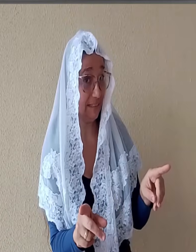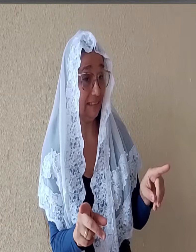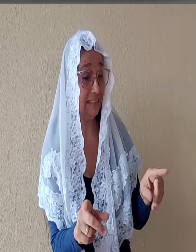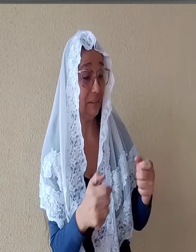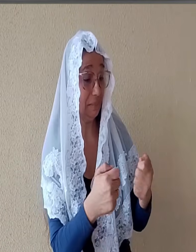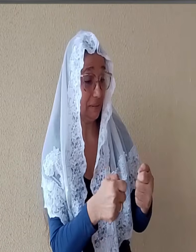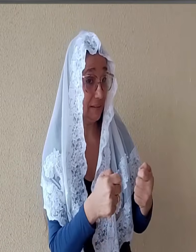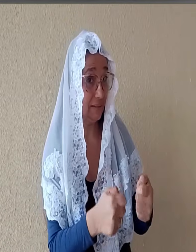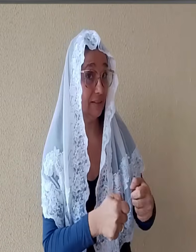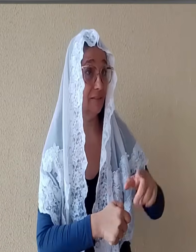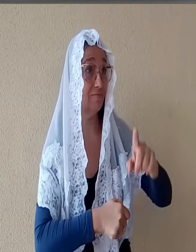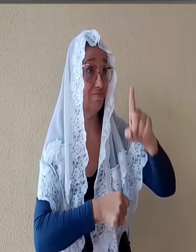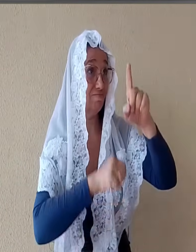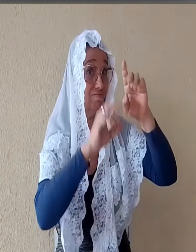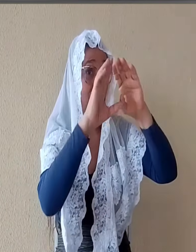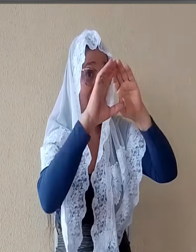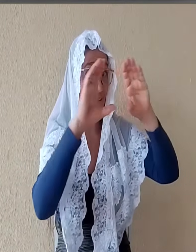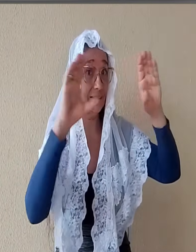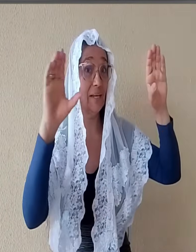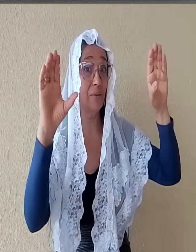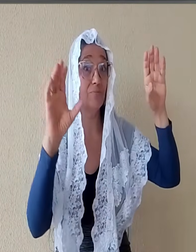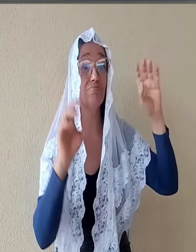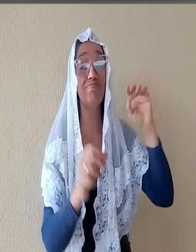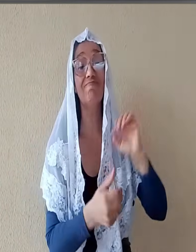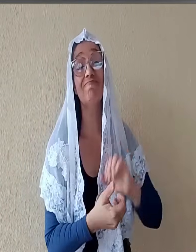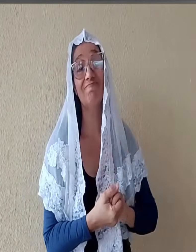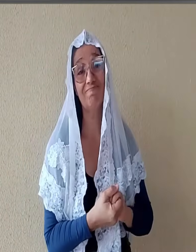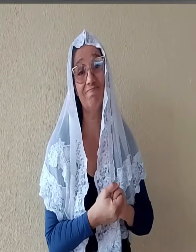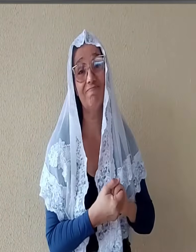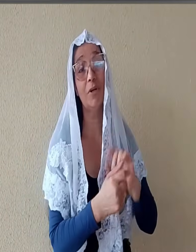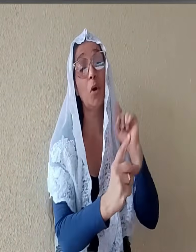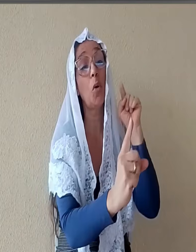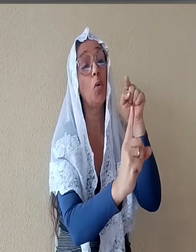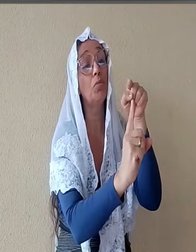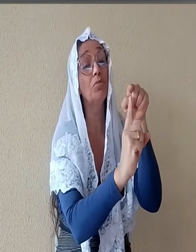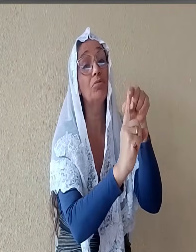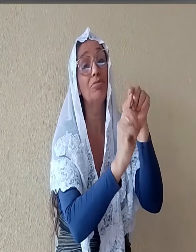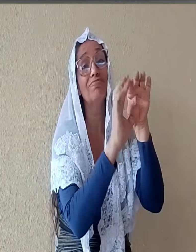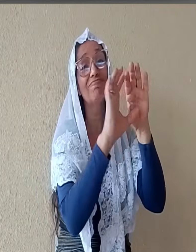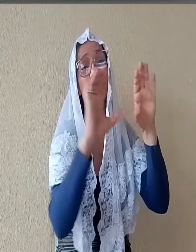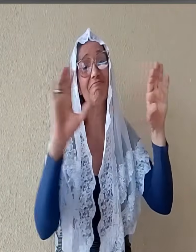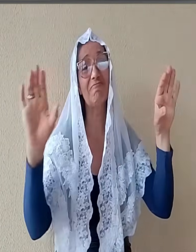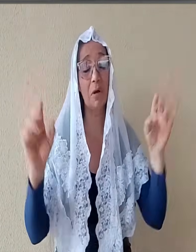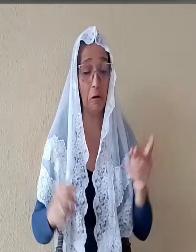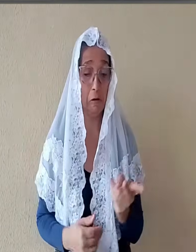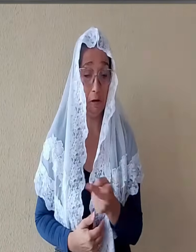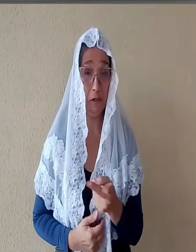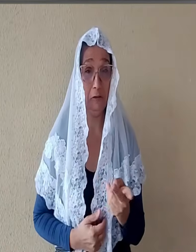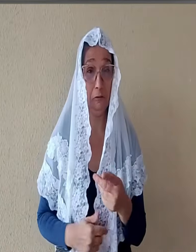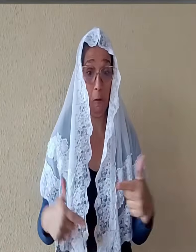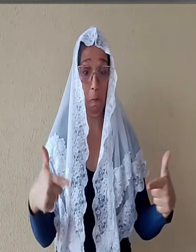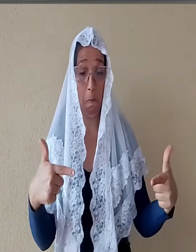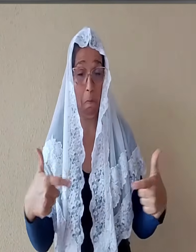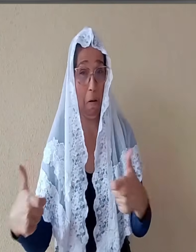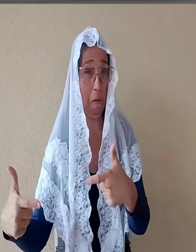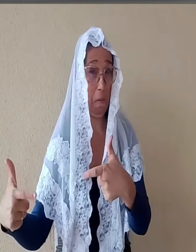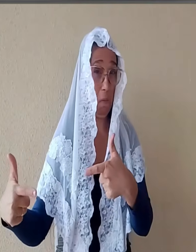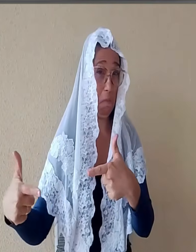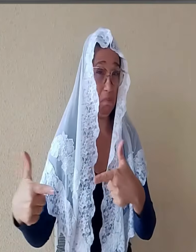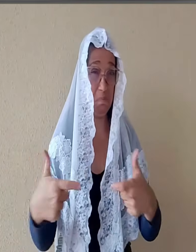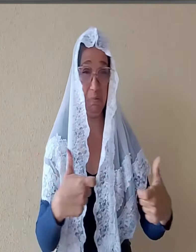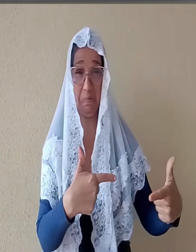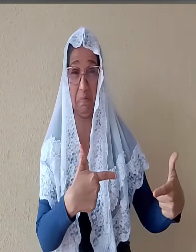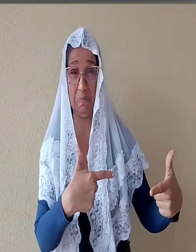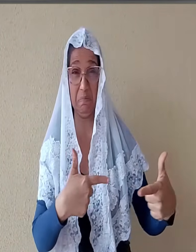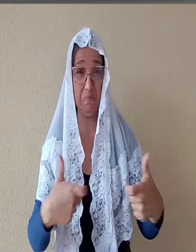lugar. Elas não se atraem, uma lutando com a outra, uma querendo matar a outra, a carne